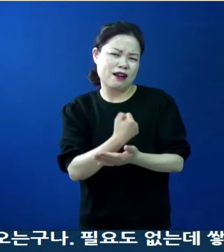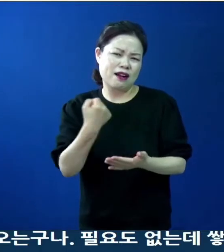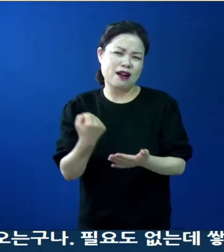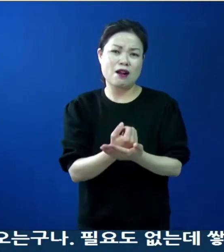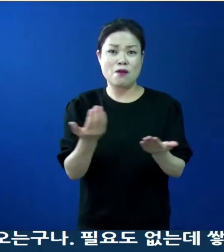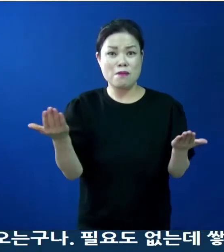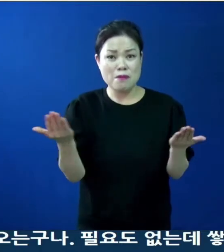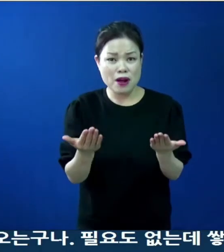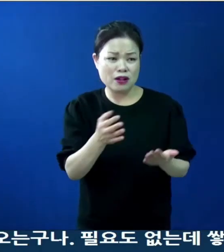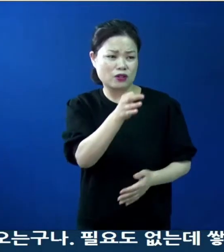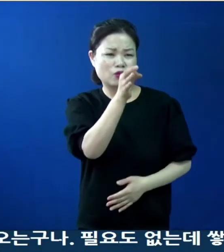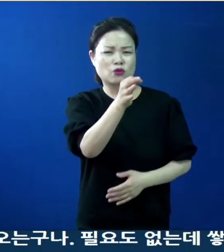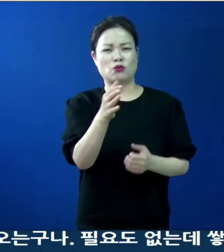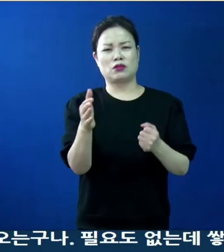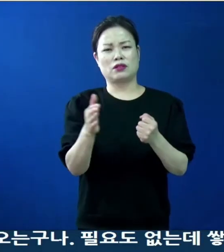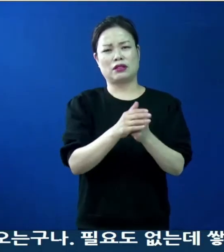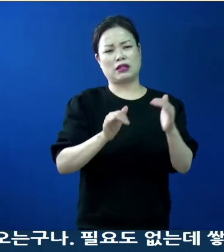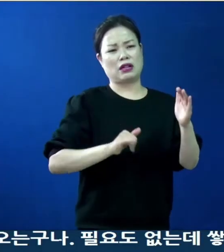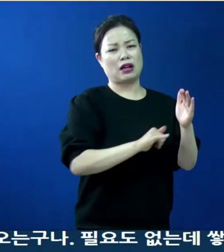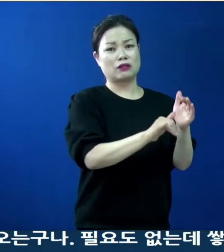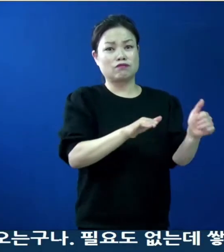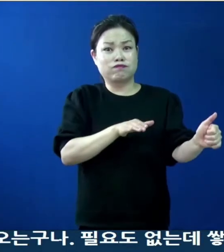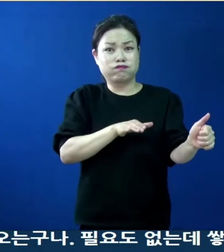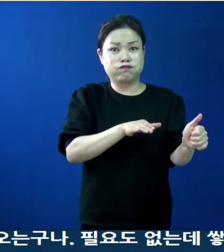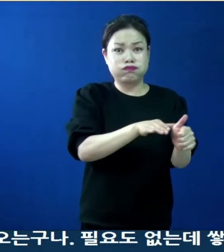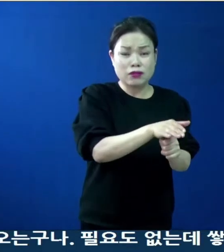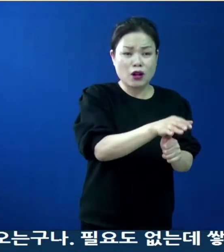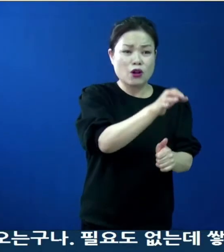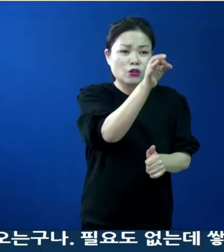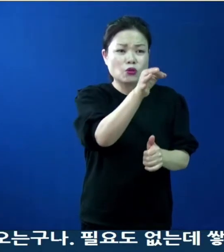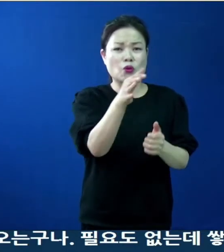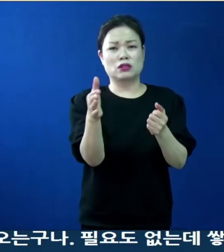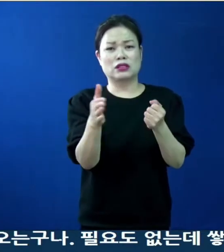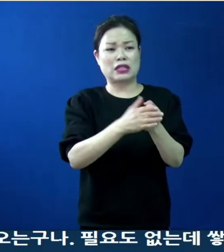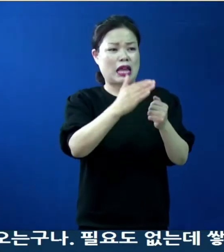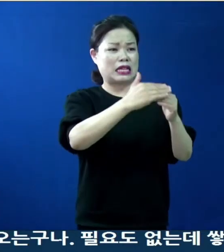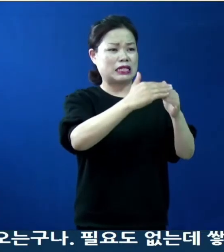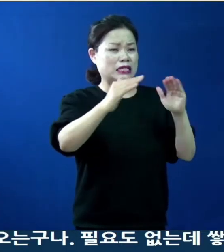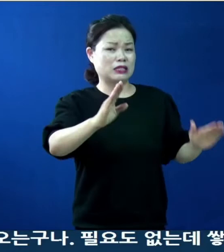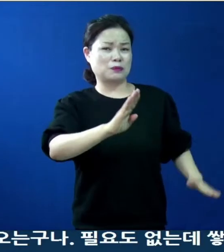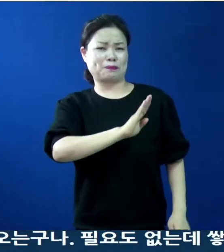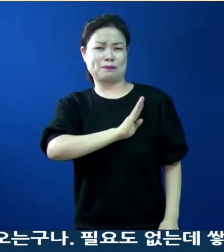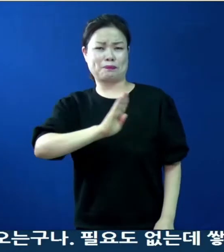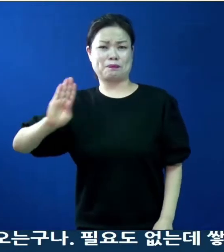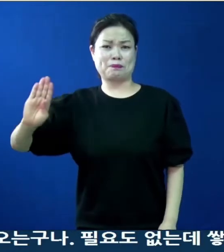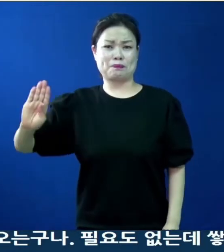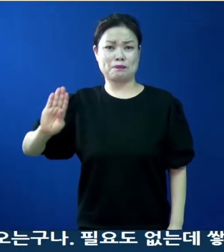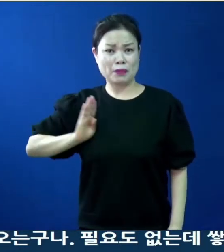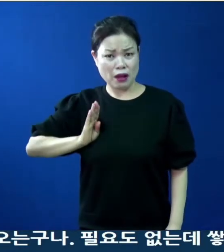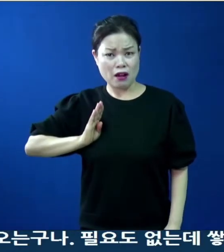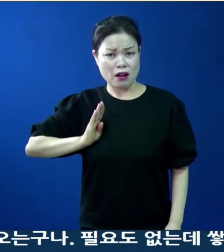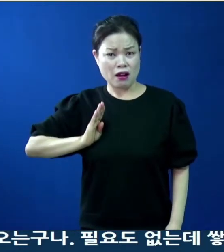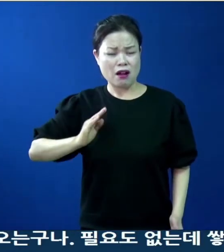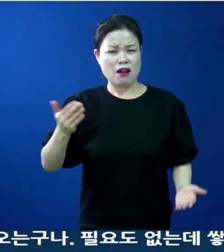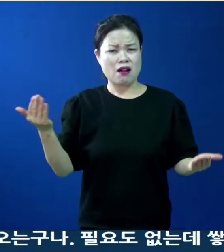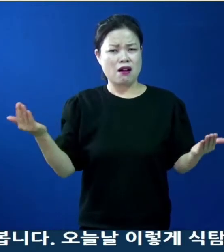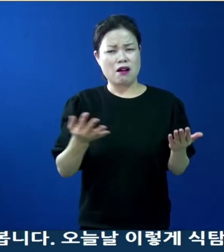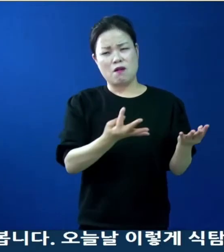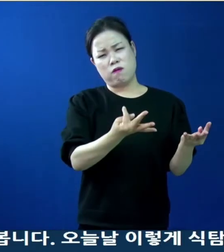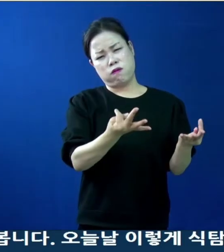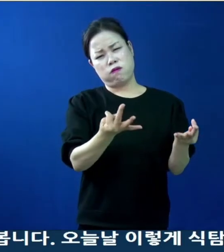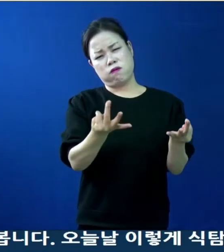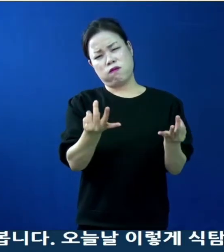나옵니다. 돈 때문에 가족들을 죽이고 또 돈 때문에 이웃을 배신하는 그런 일들이 참